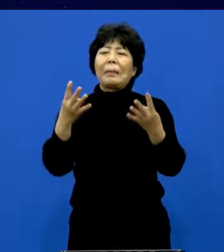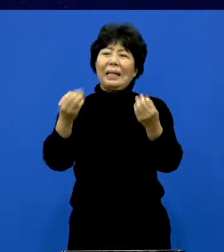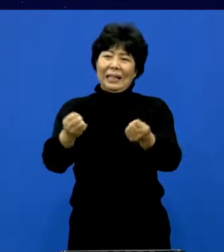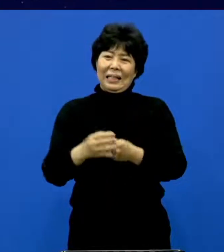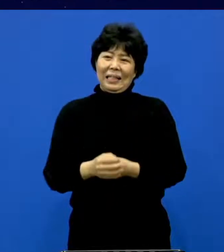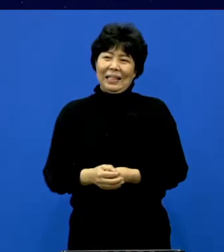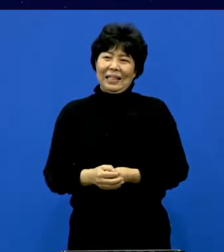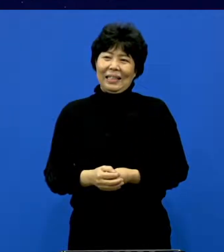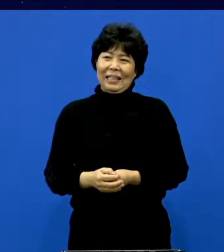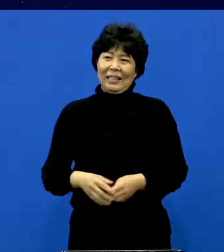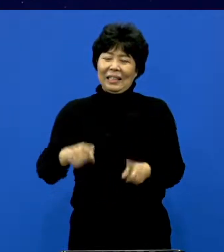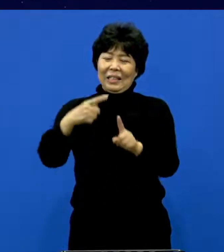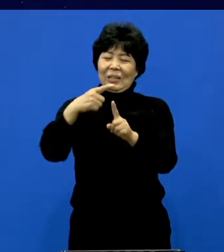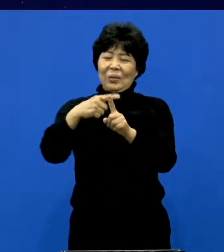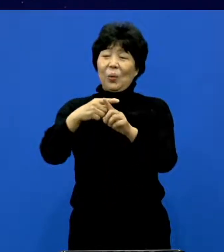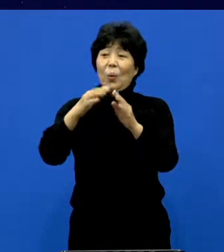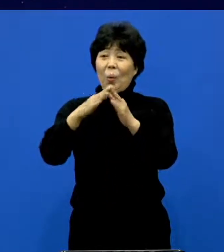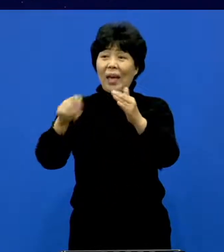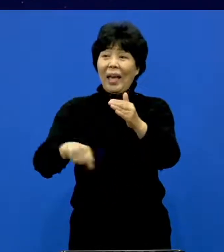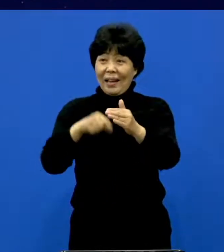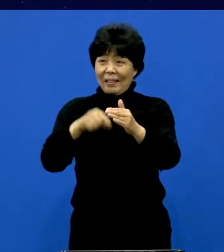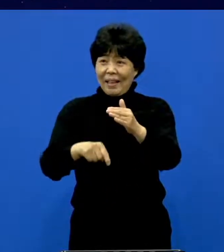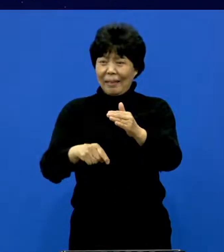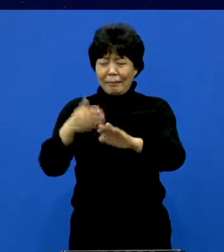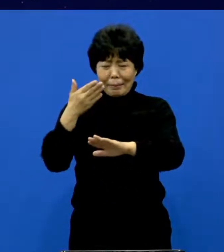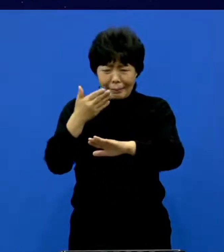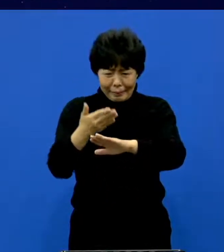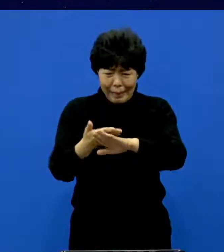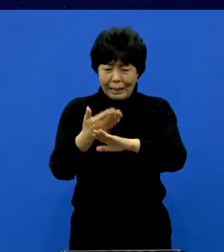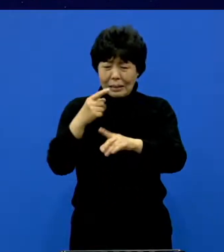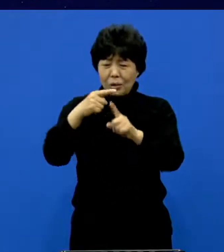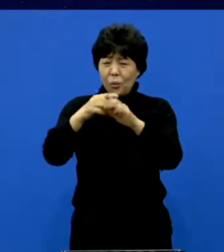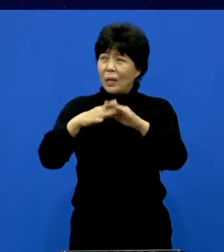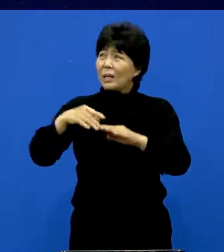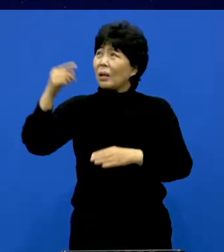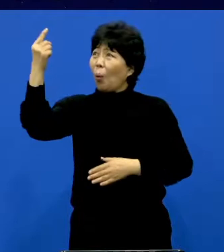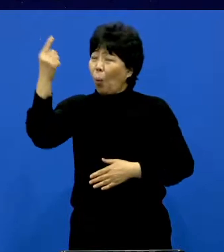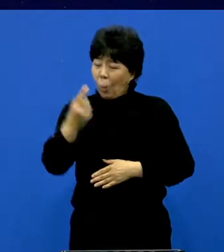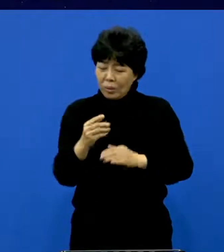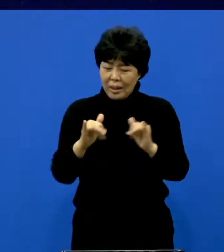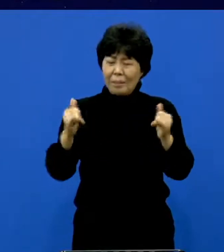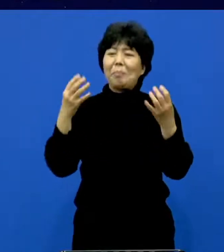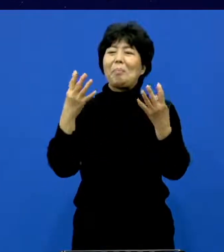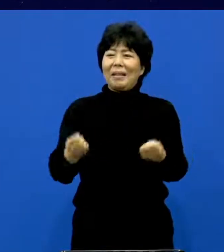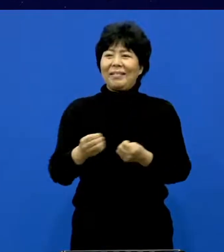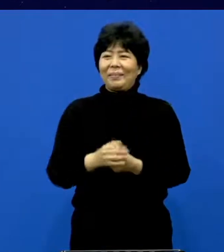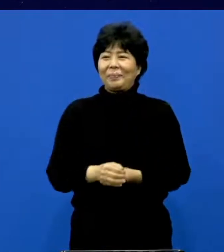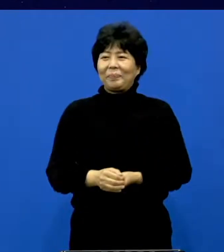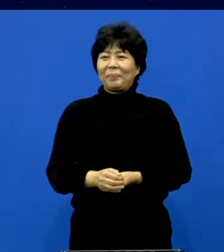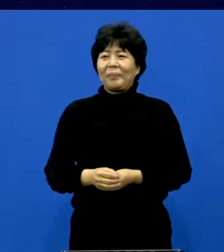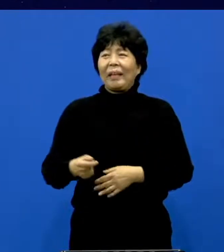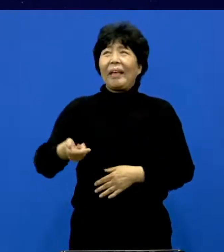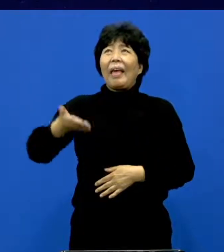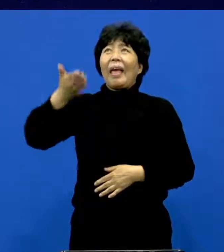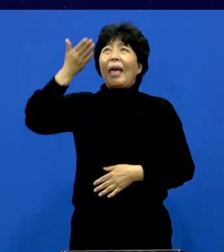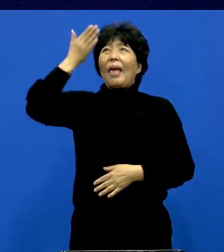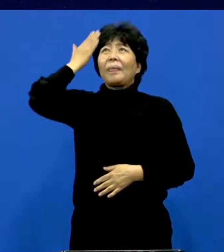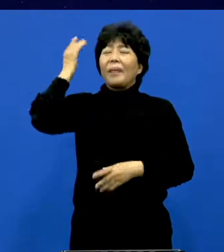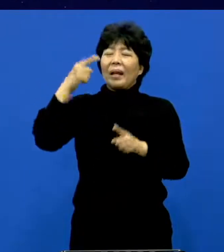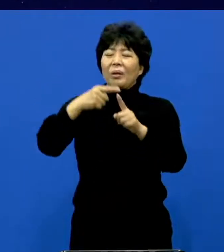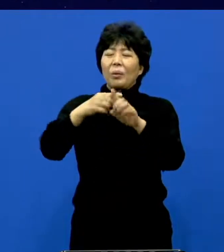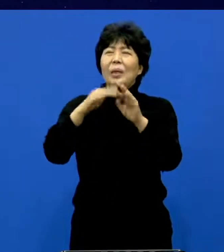이렇게 교회를 옮겨오신 분들 가운데서는 그런 분들이 많아요. 이전에 있던 교회에서